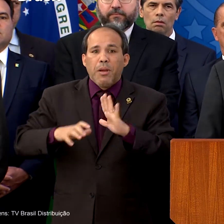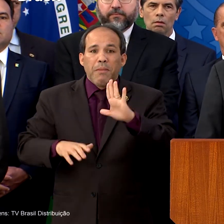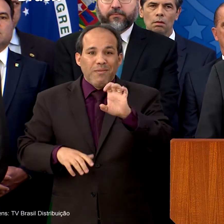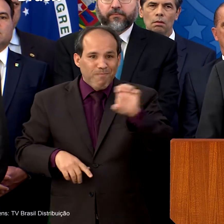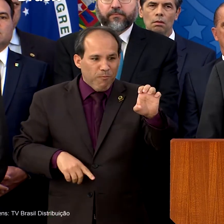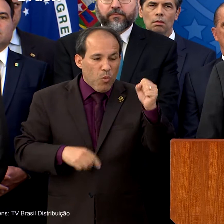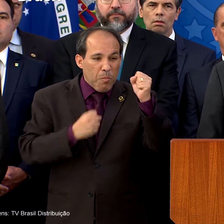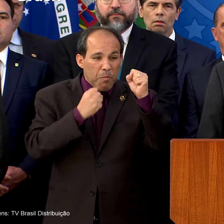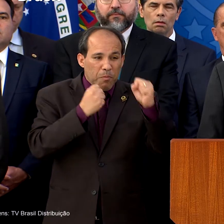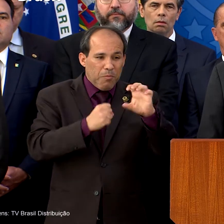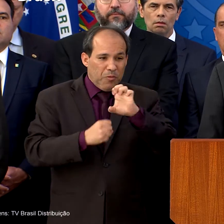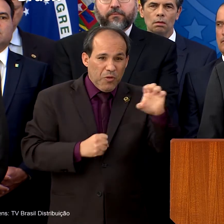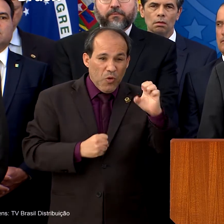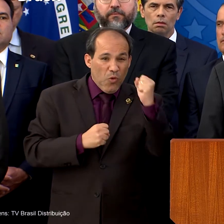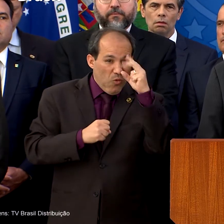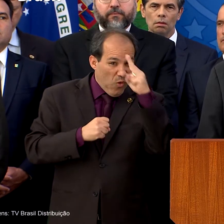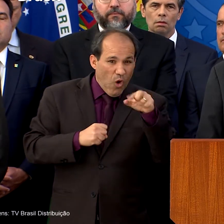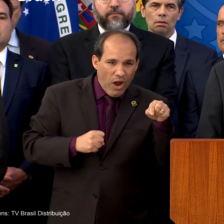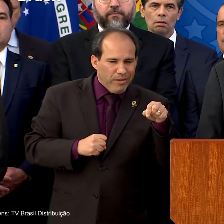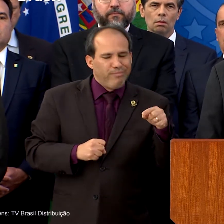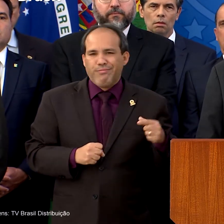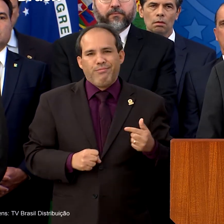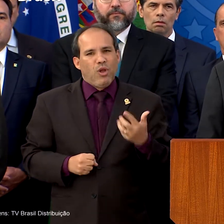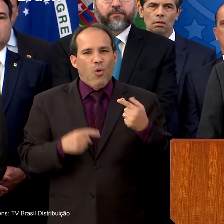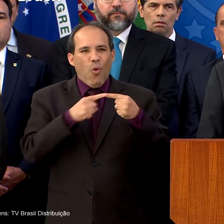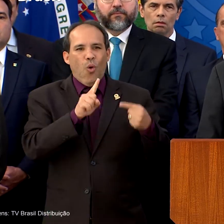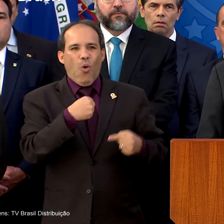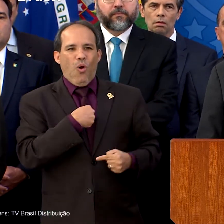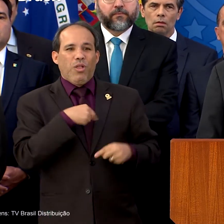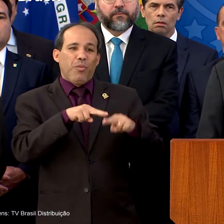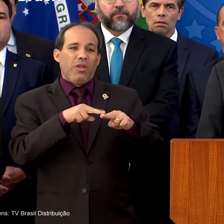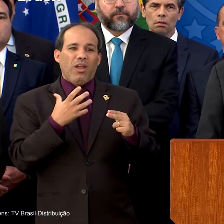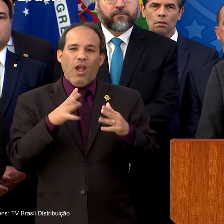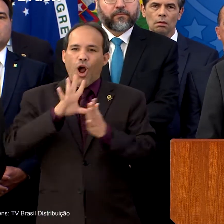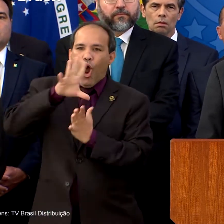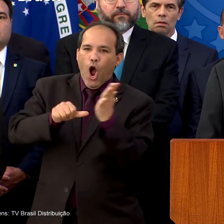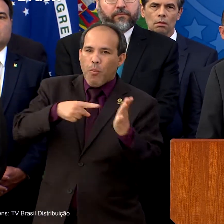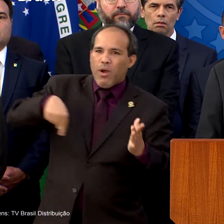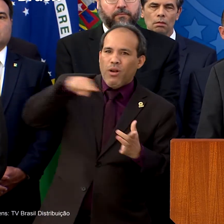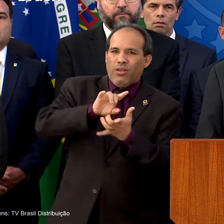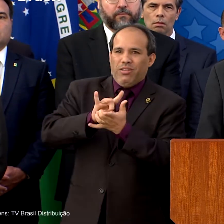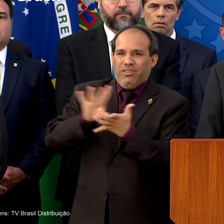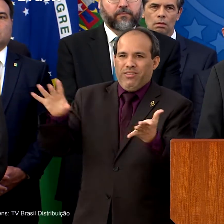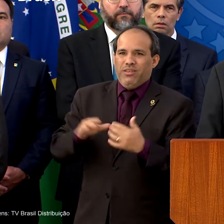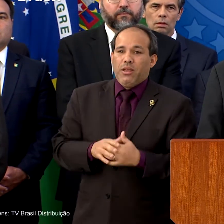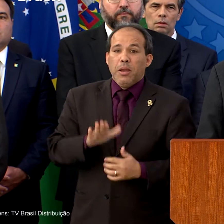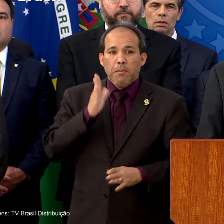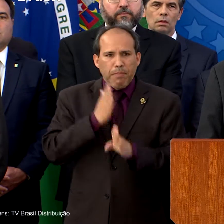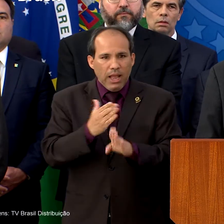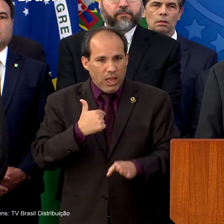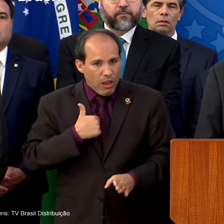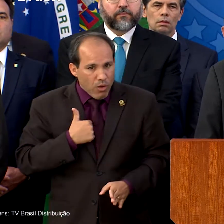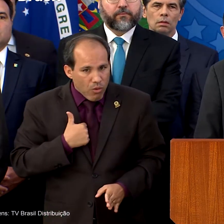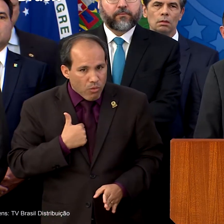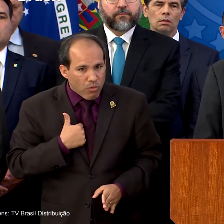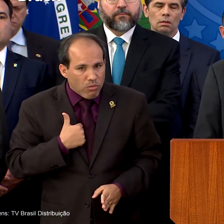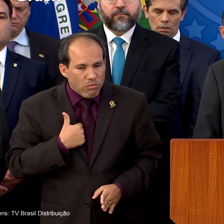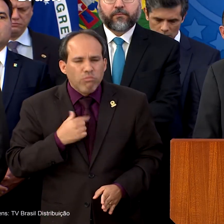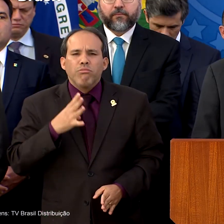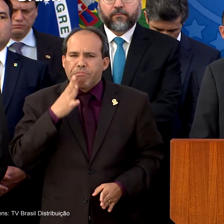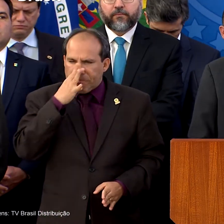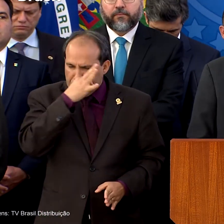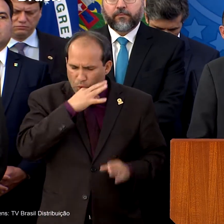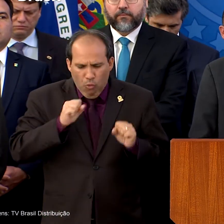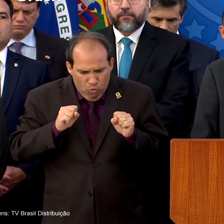quê e o que eles querem no final das contas é roubar nossa liberdade e no que depender de mim não me